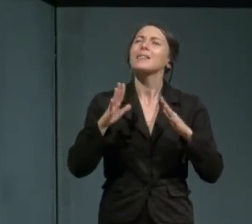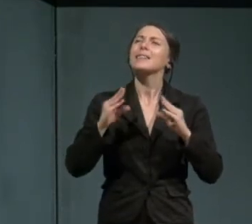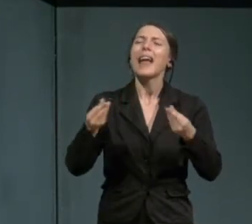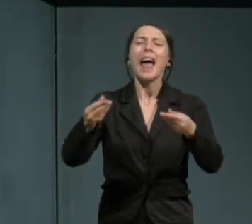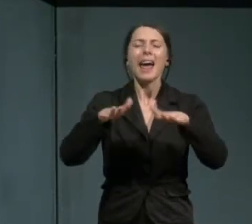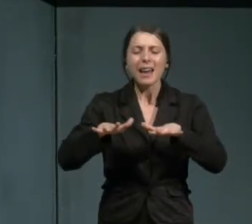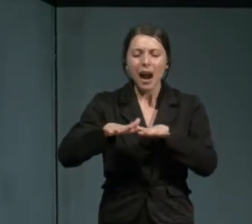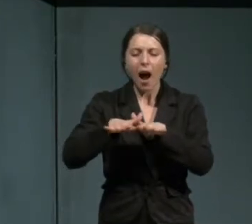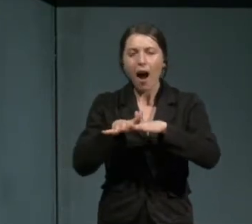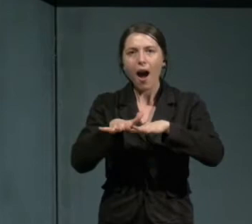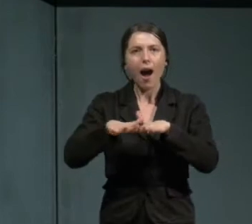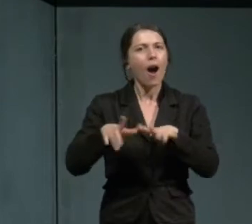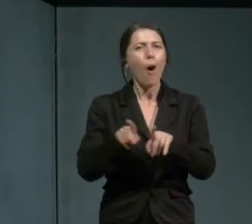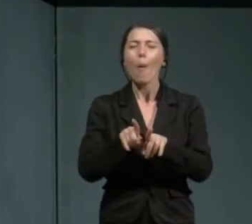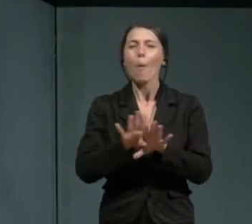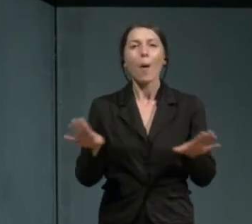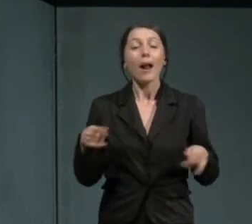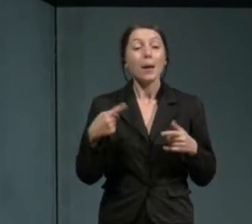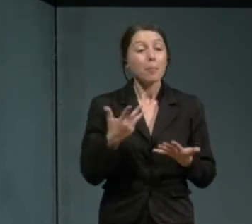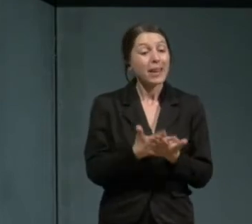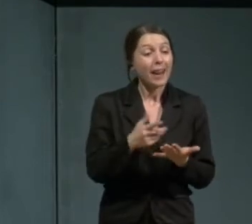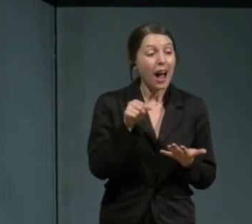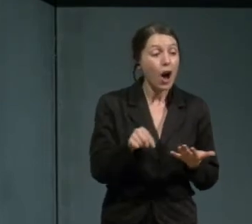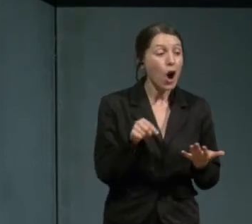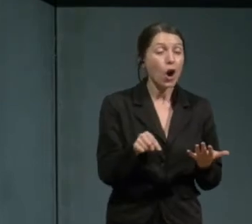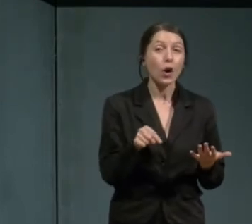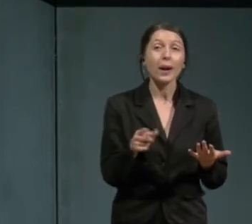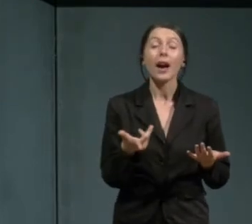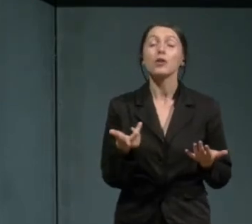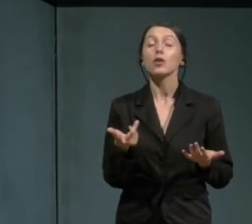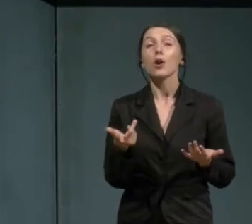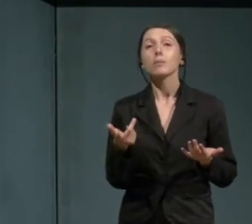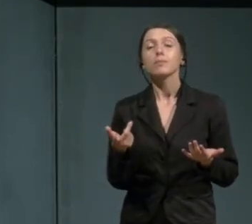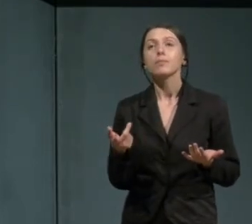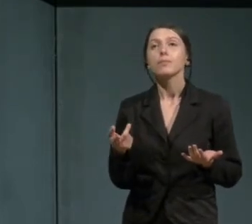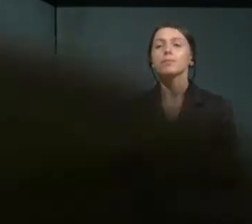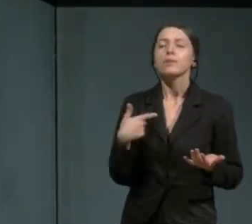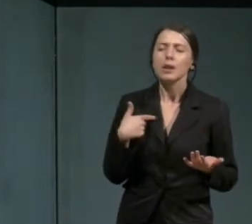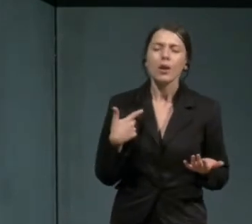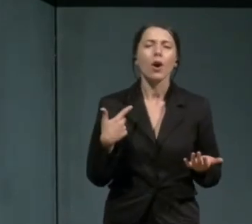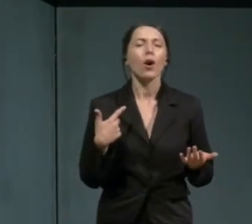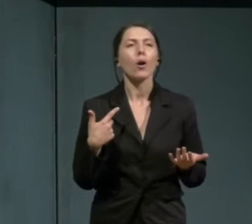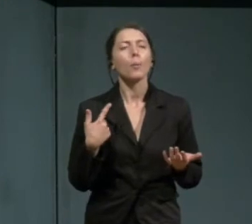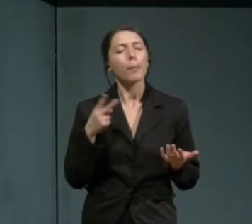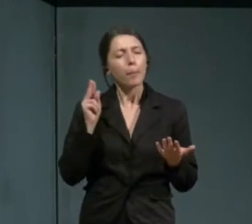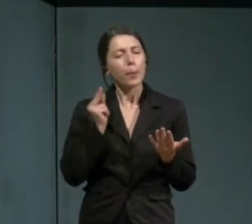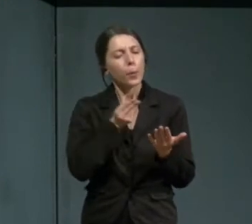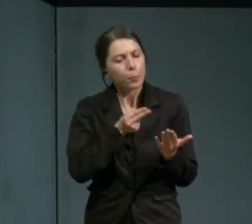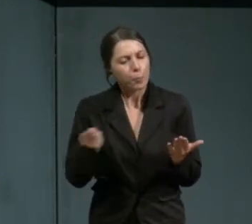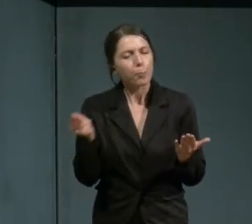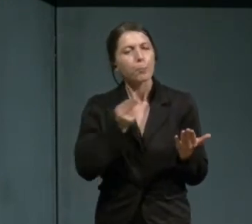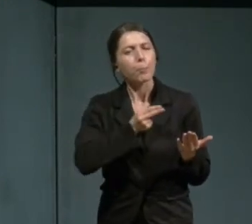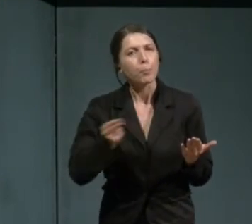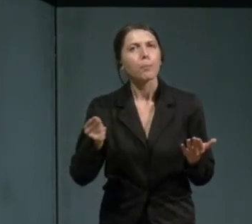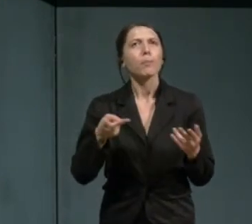il romanzo questo dove ho iniziato ad insistere in maniera radicale in